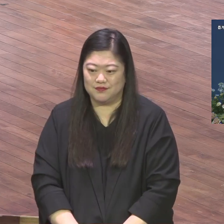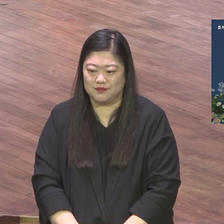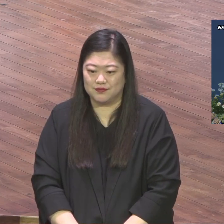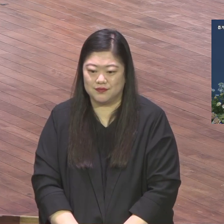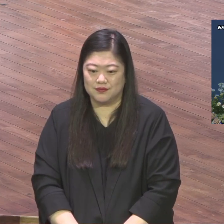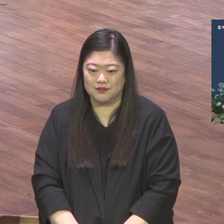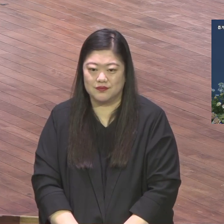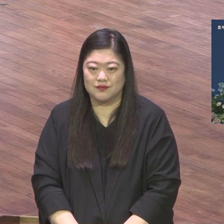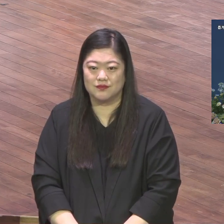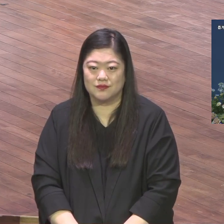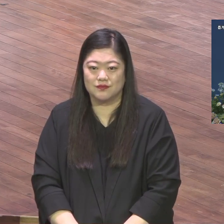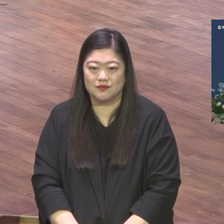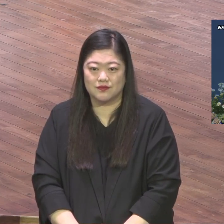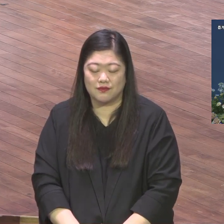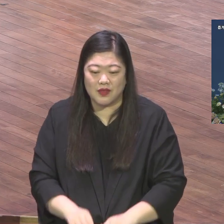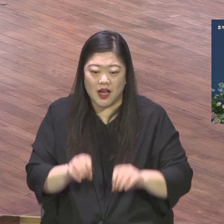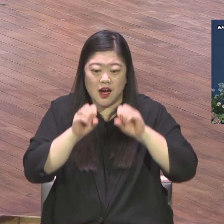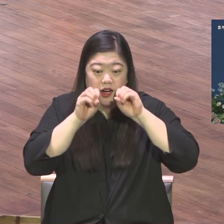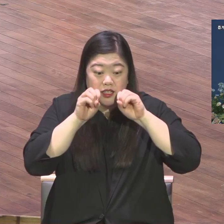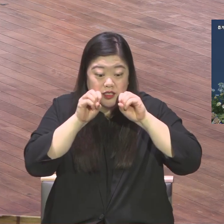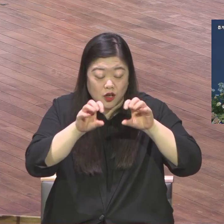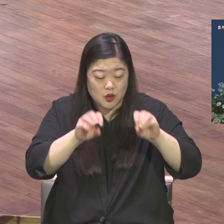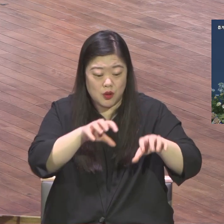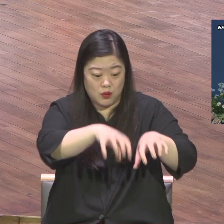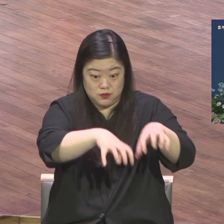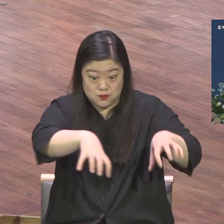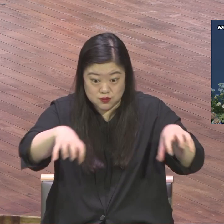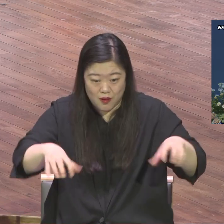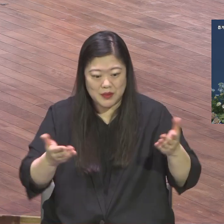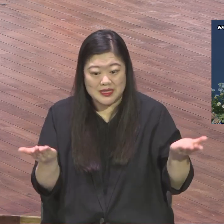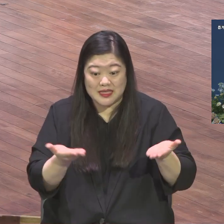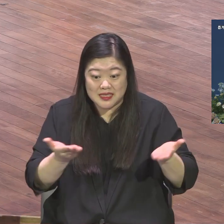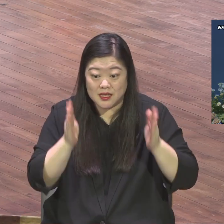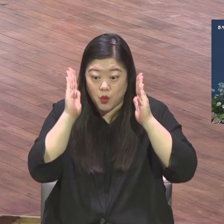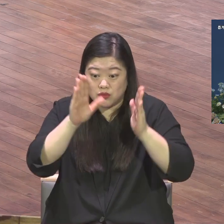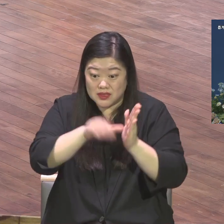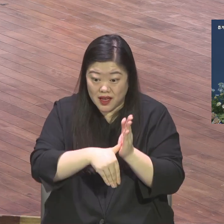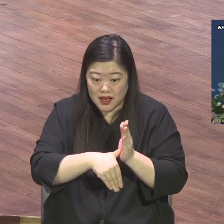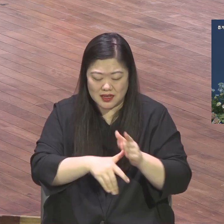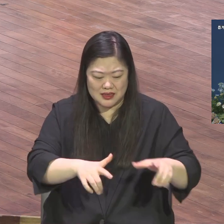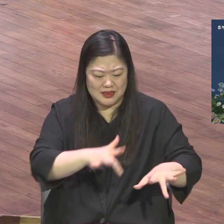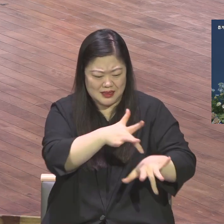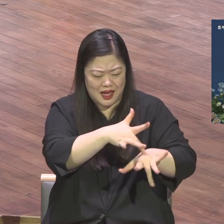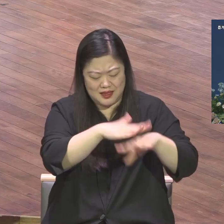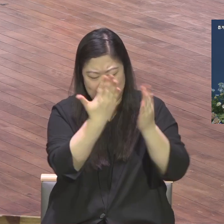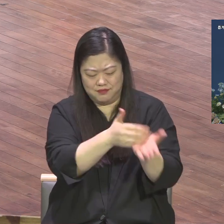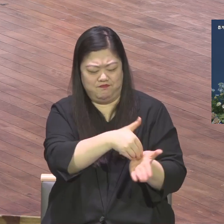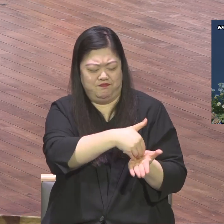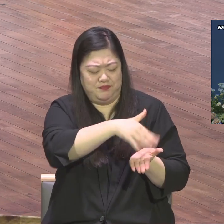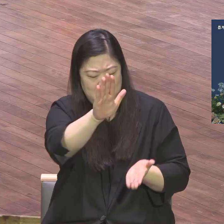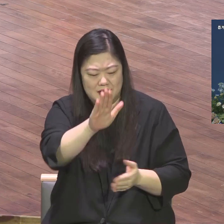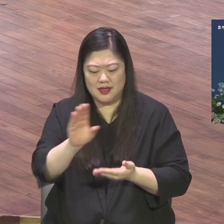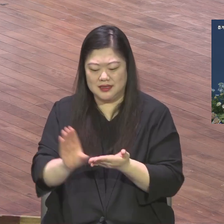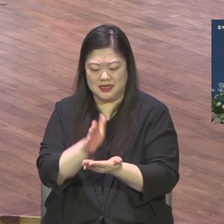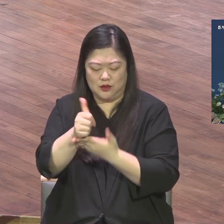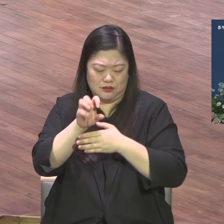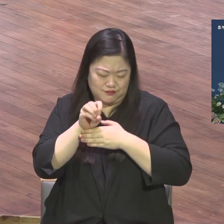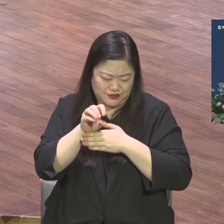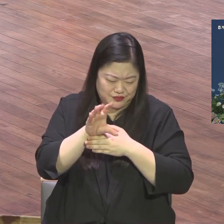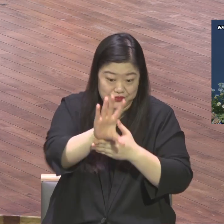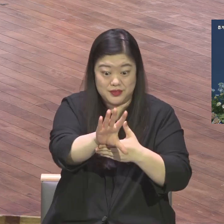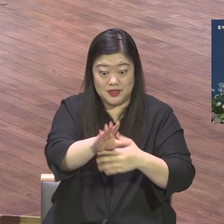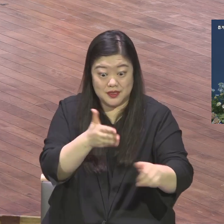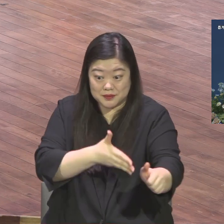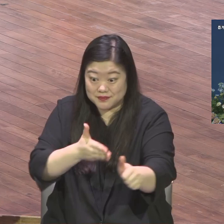현장 다 뒤져버리는, 현장의 사단의 망대를 뒤져버리는 재창조의 주역들 다 되시기를 주님으로 축복합니다. 자,